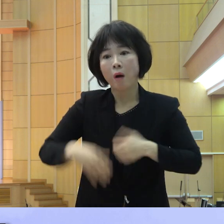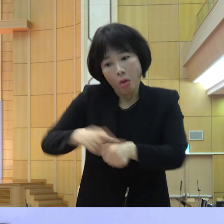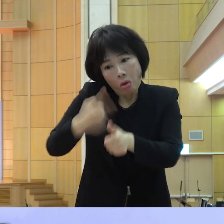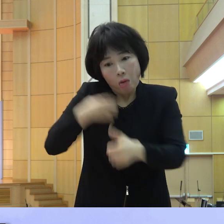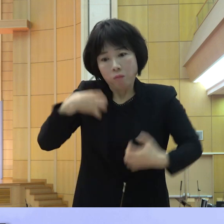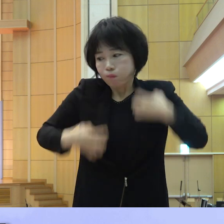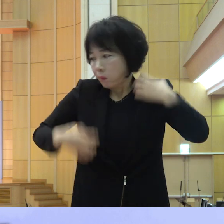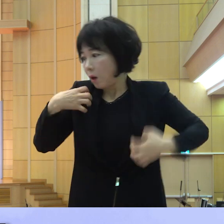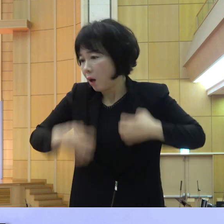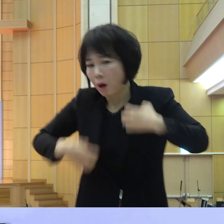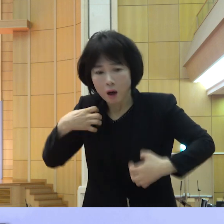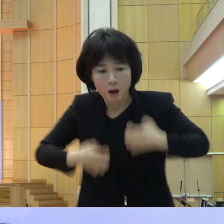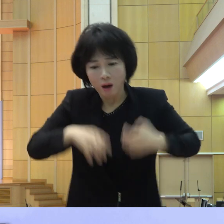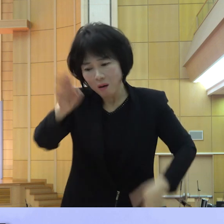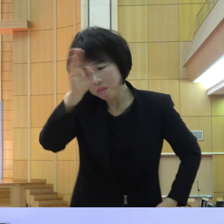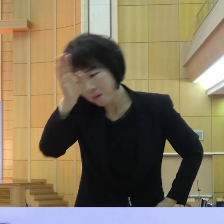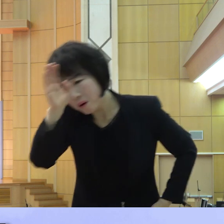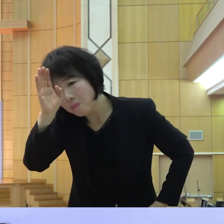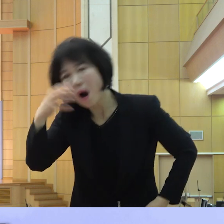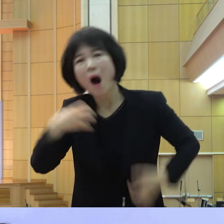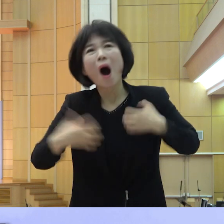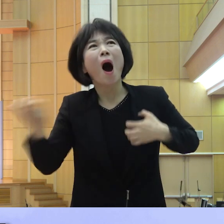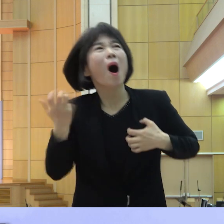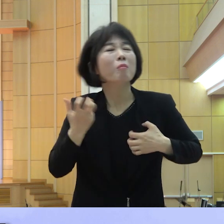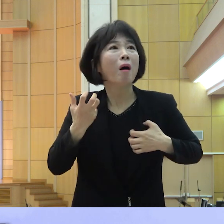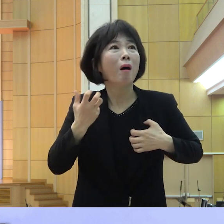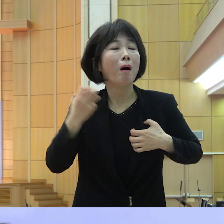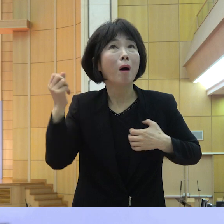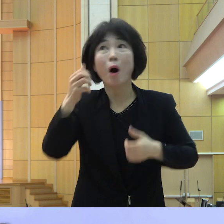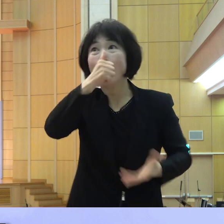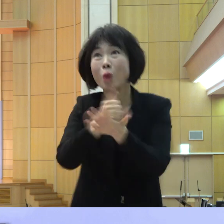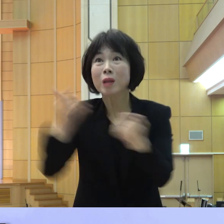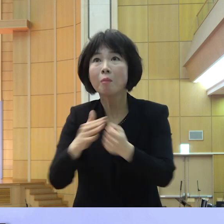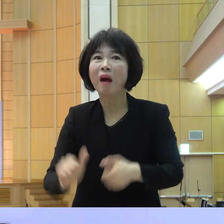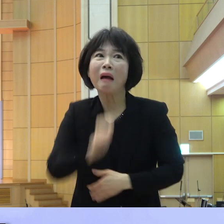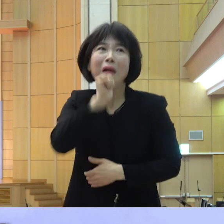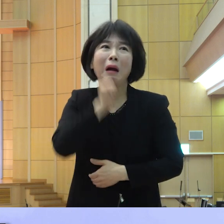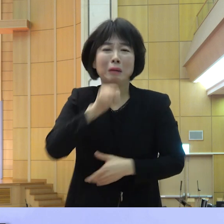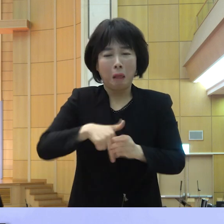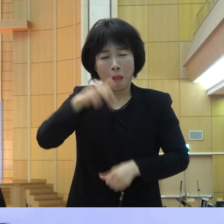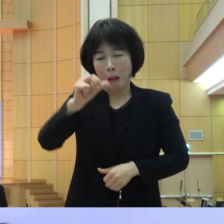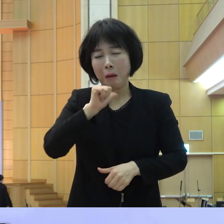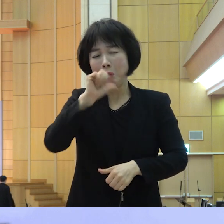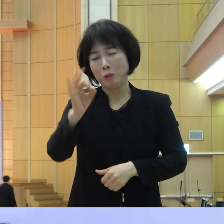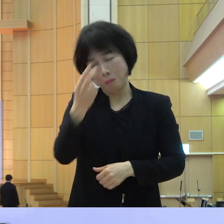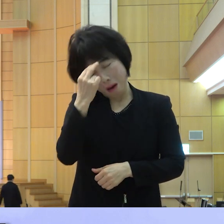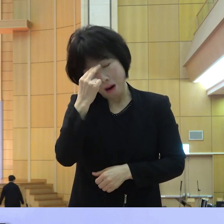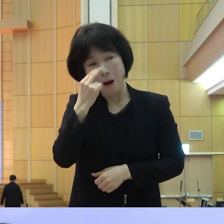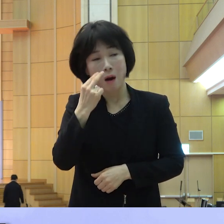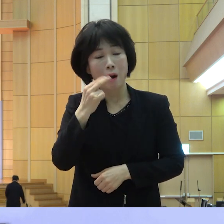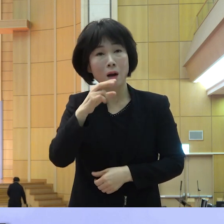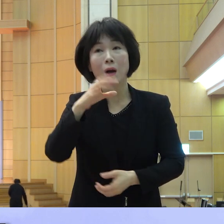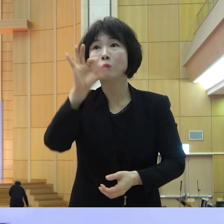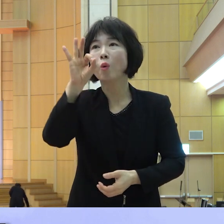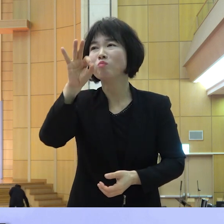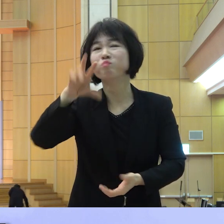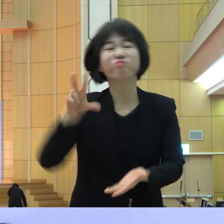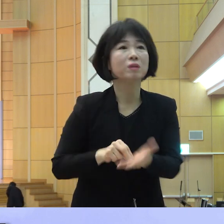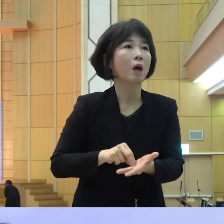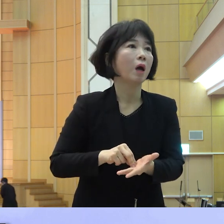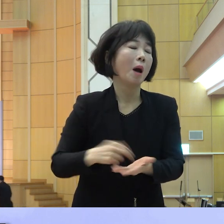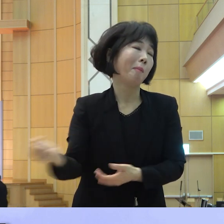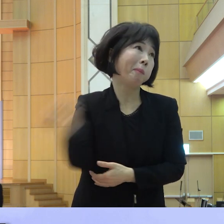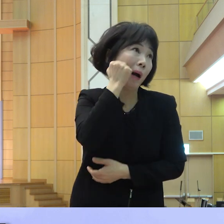되고 또 가난하게 되고 자녀의 문제라든지 가정적인 문제라든지 물질적인